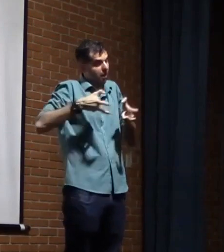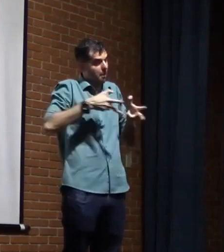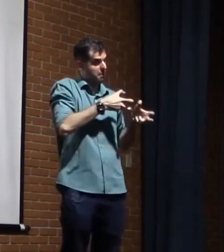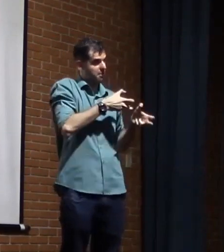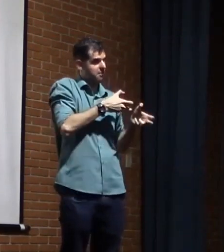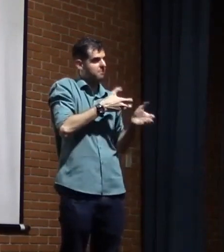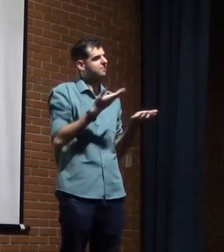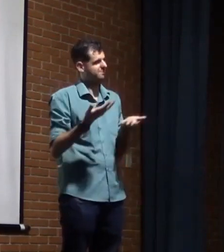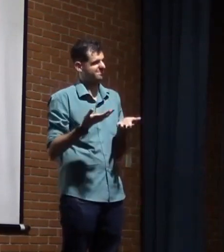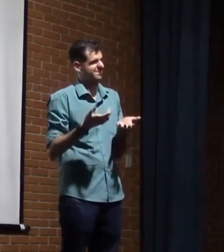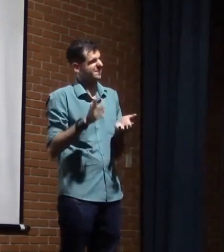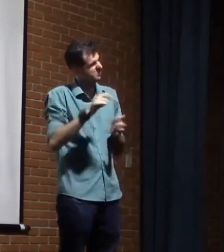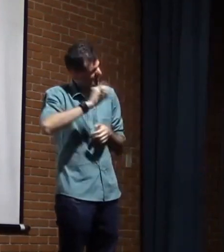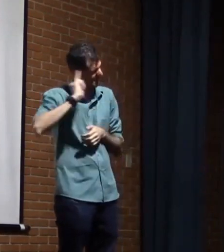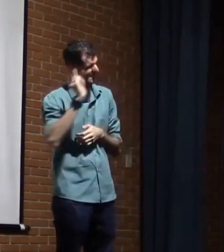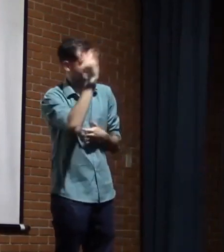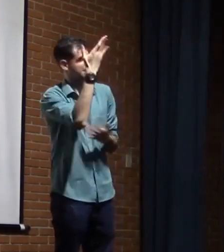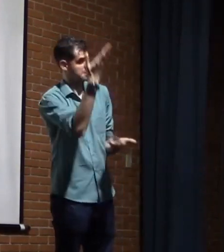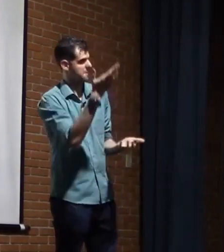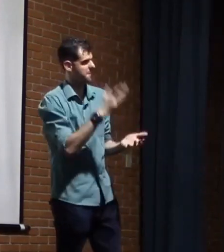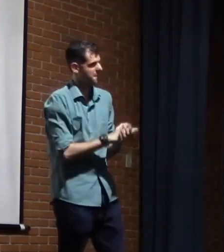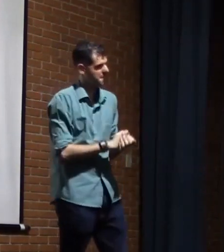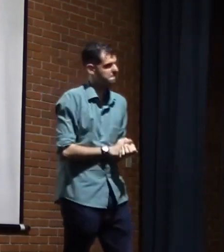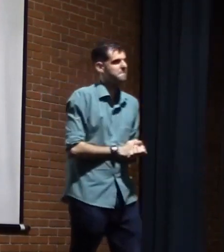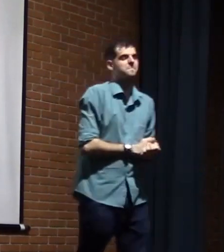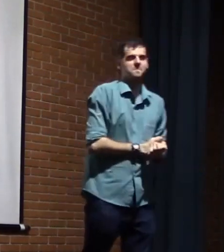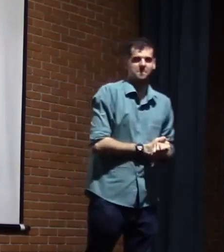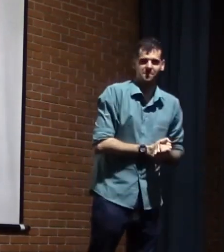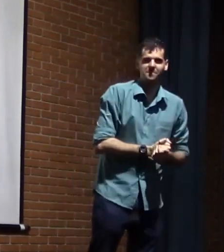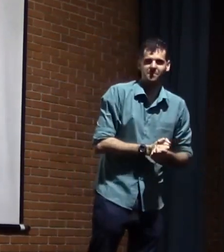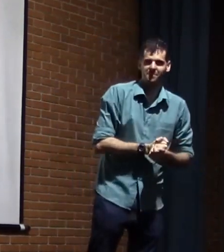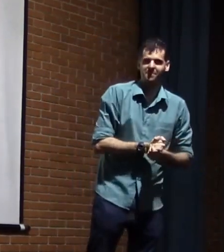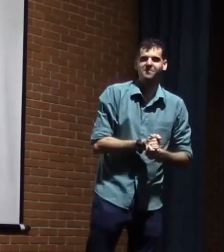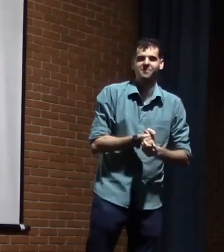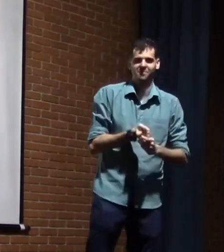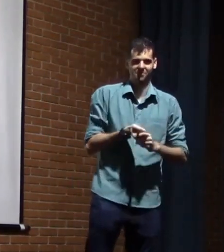que esses surdos eles consigam também receber essa visibilidade, né?